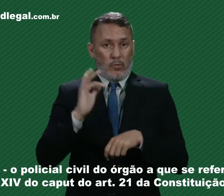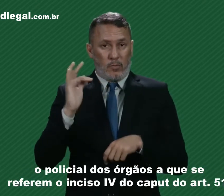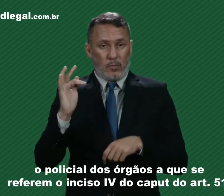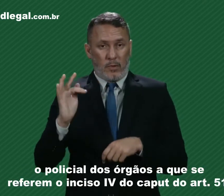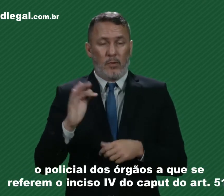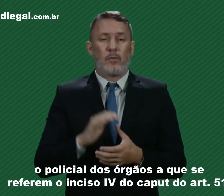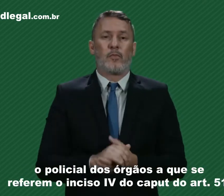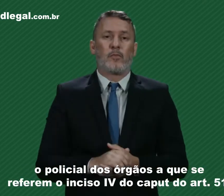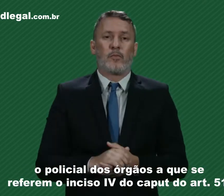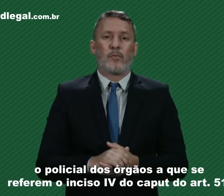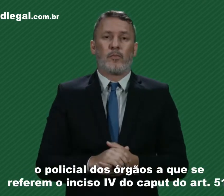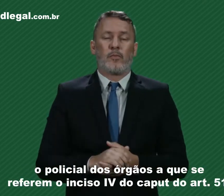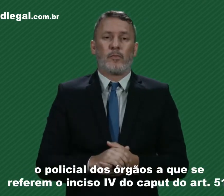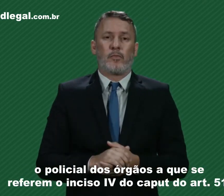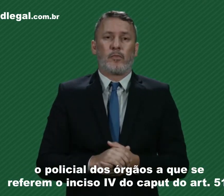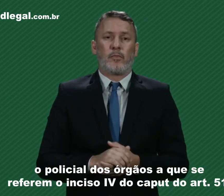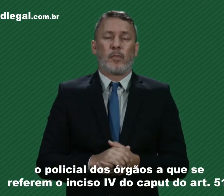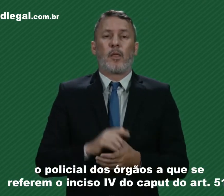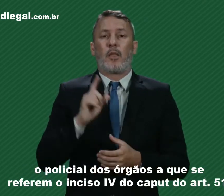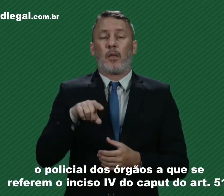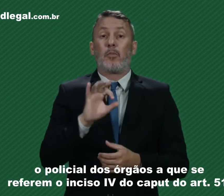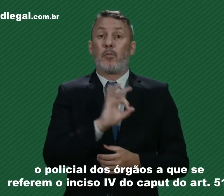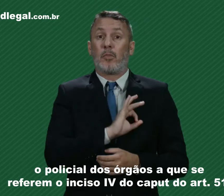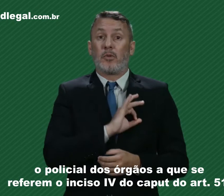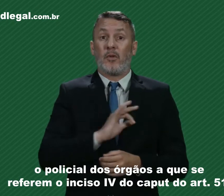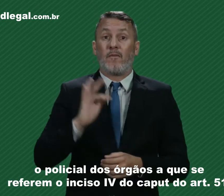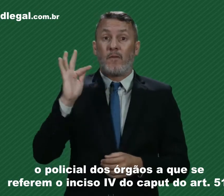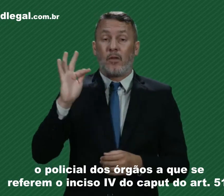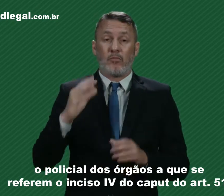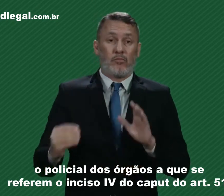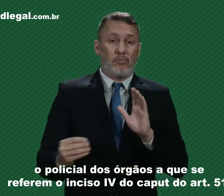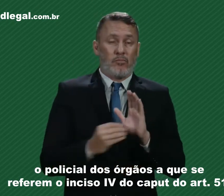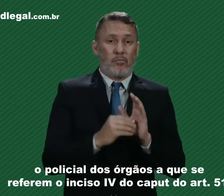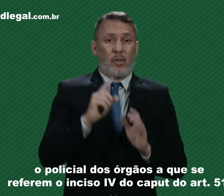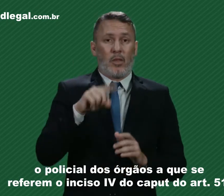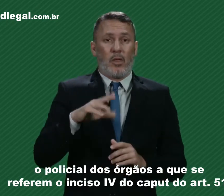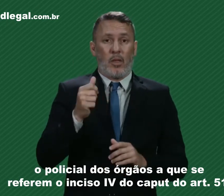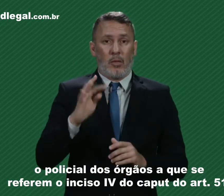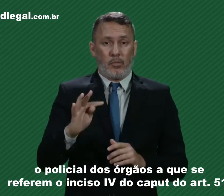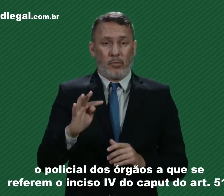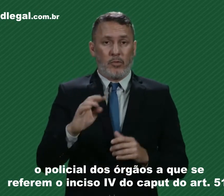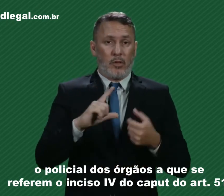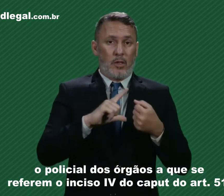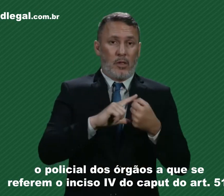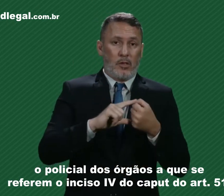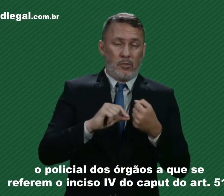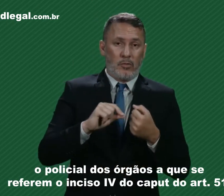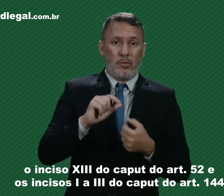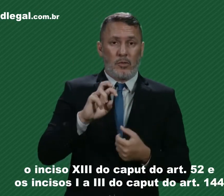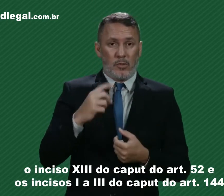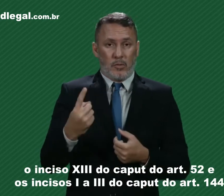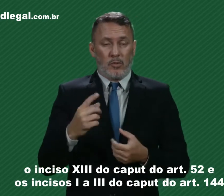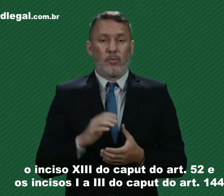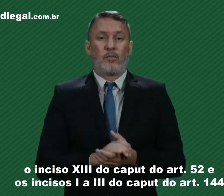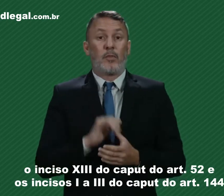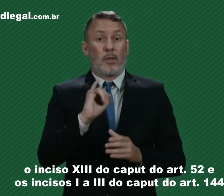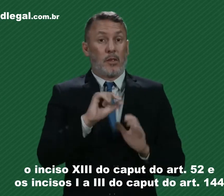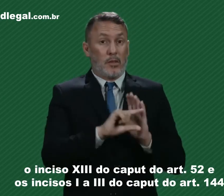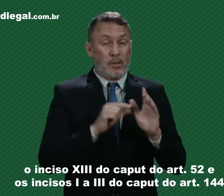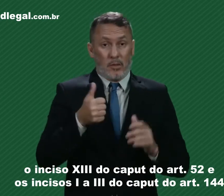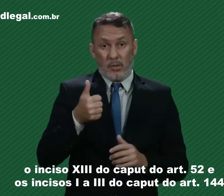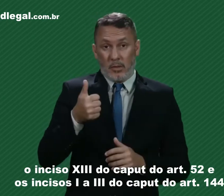Federal, o policial dos órgãos a que se referem o inciso 4 do caput do artigo 51, o